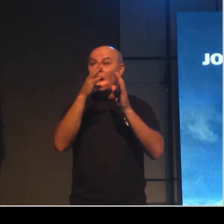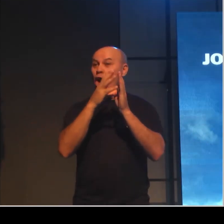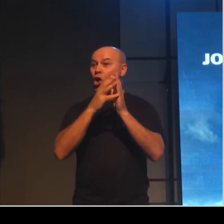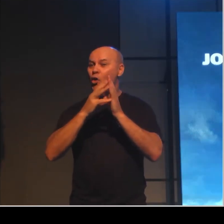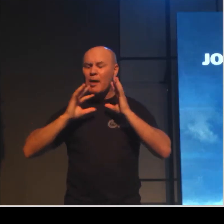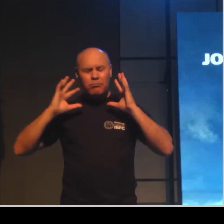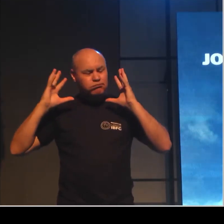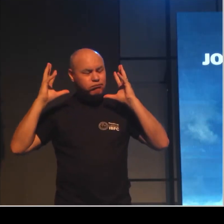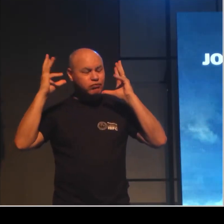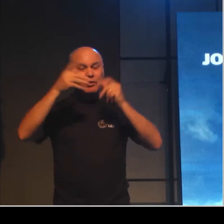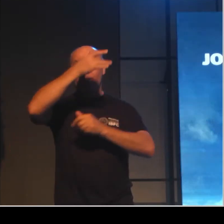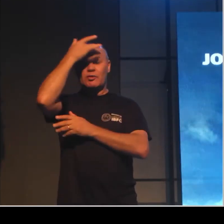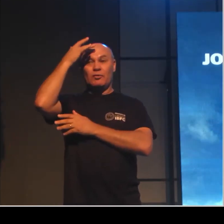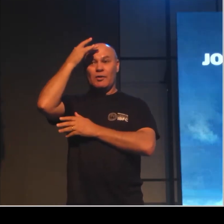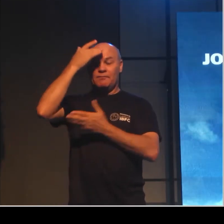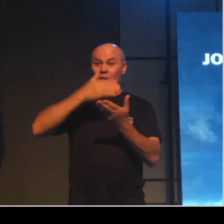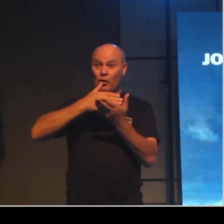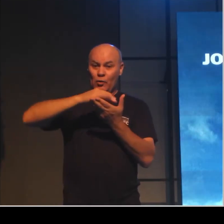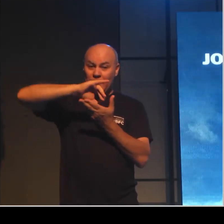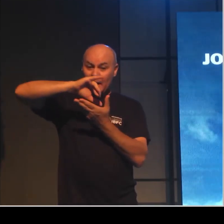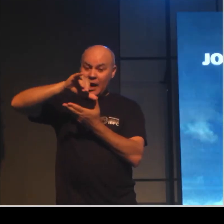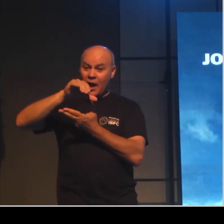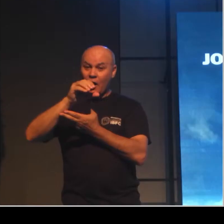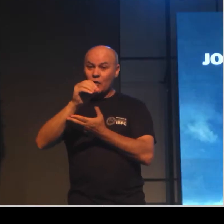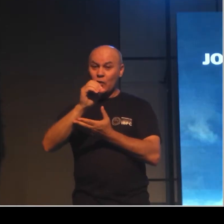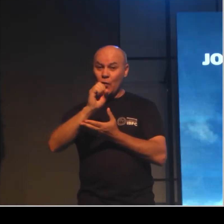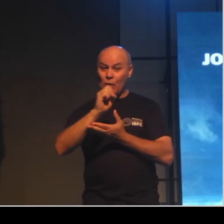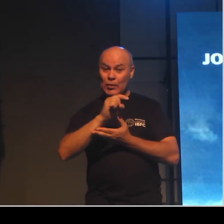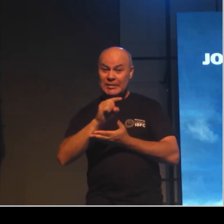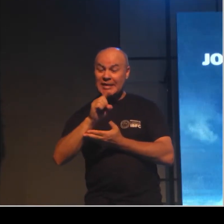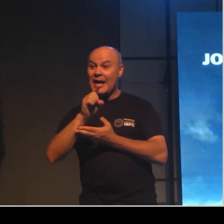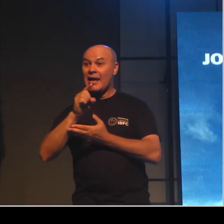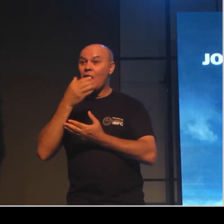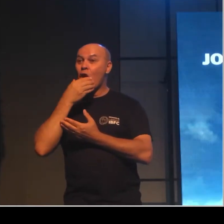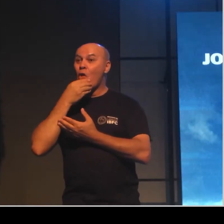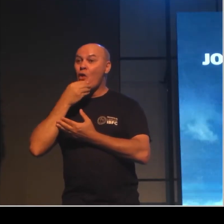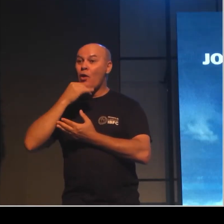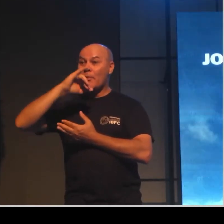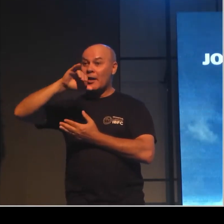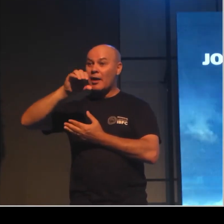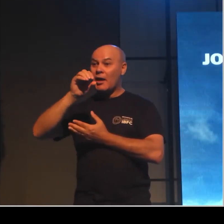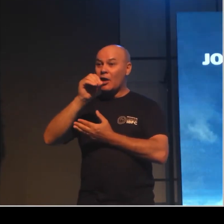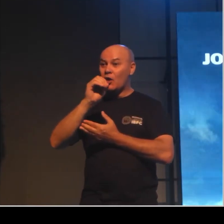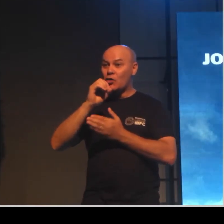por José. José talvez seja o personagem do Natal